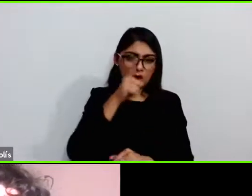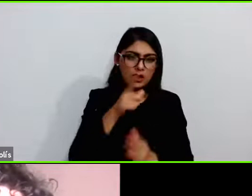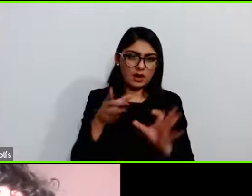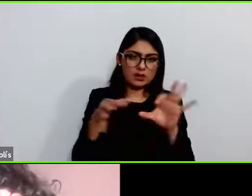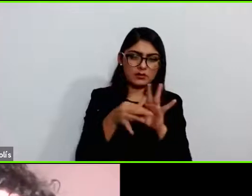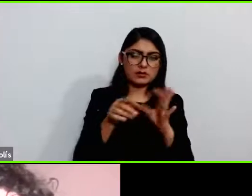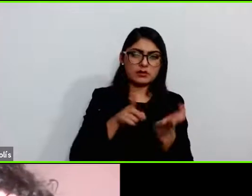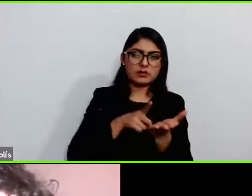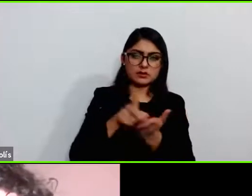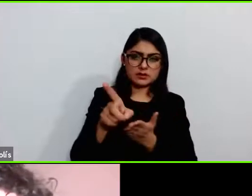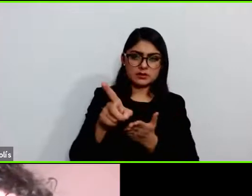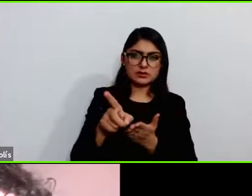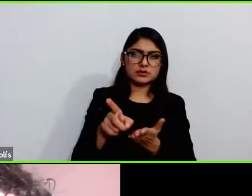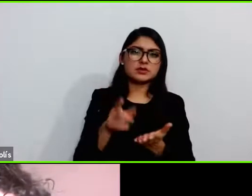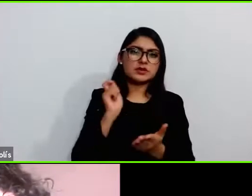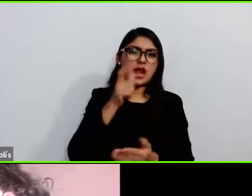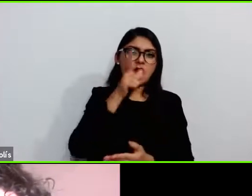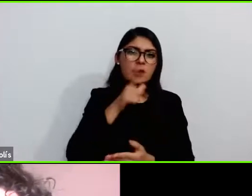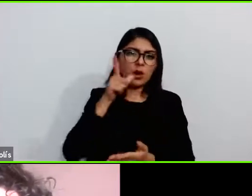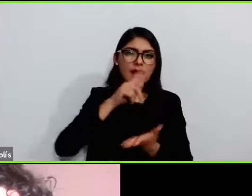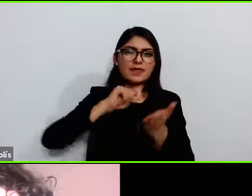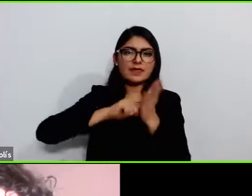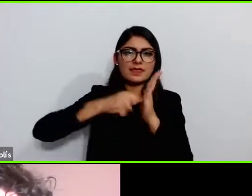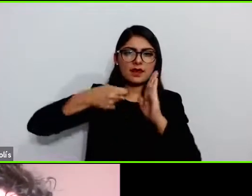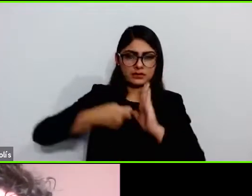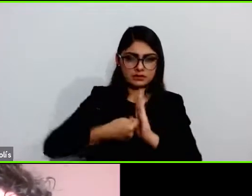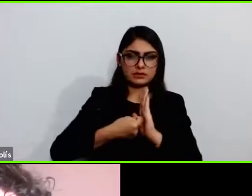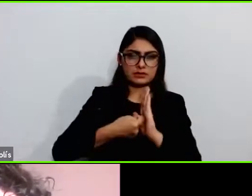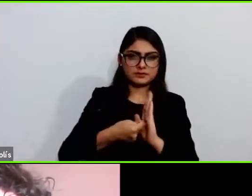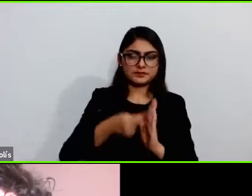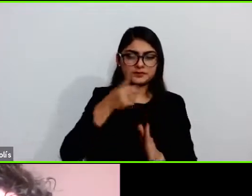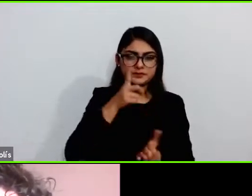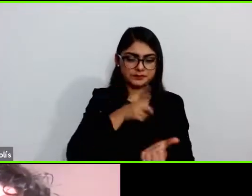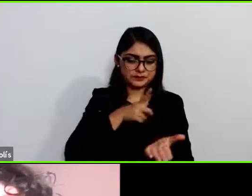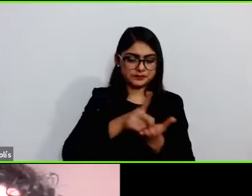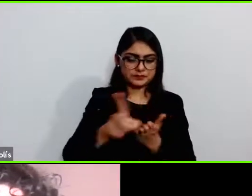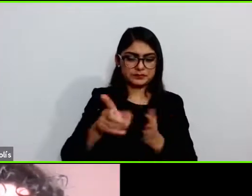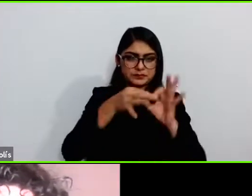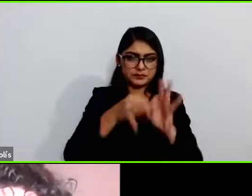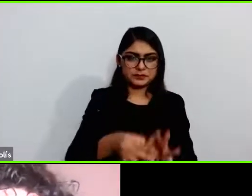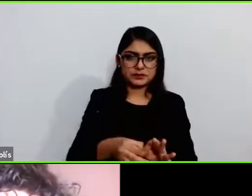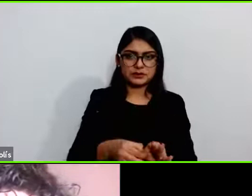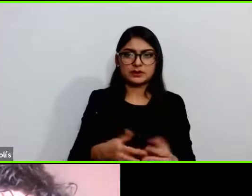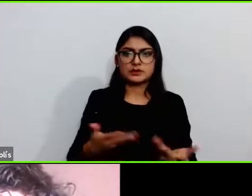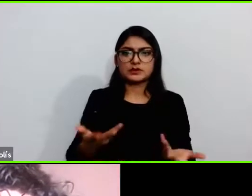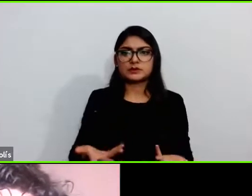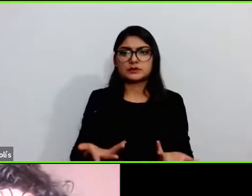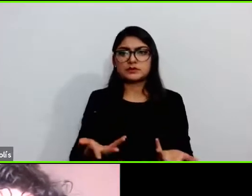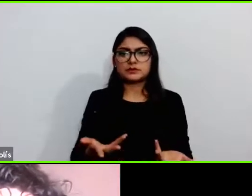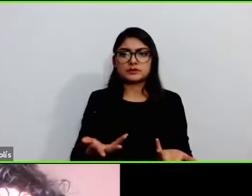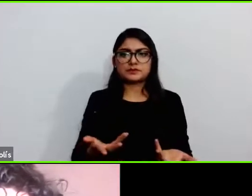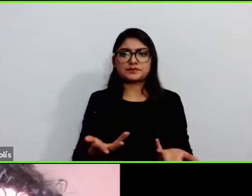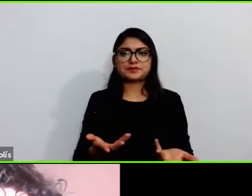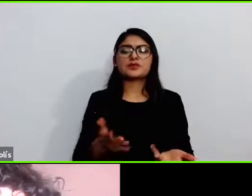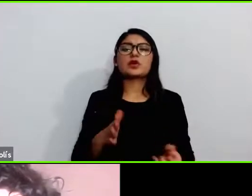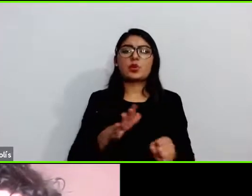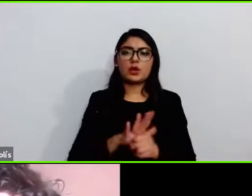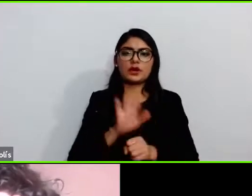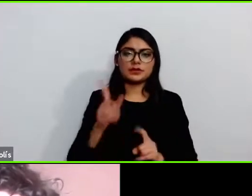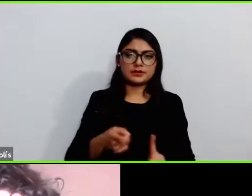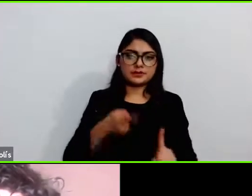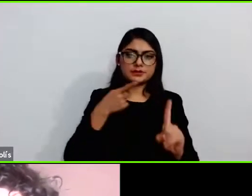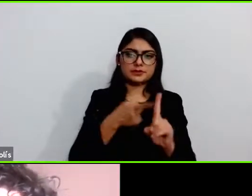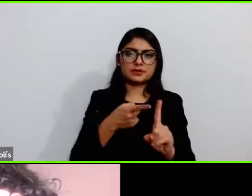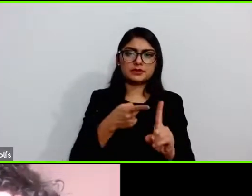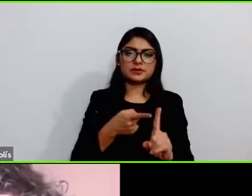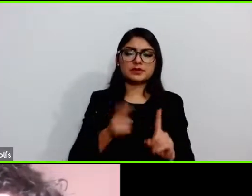hay un lenguaje técnico de los derechos, ¿no? Entonces, cuando hablamos, y que el objetivo es precisamente que las personas